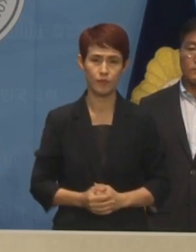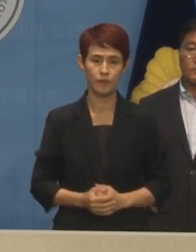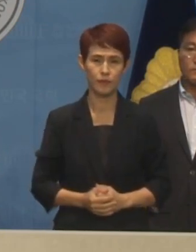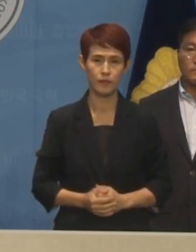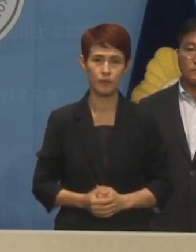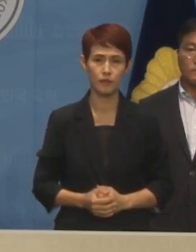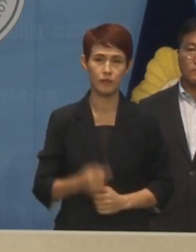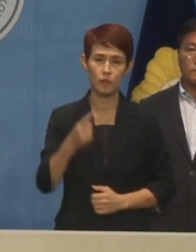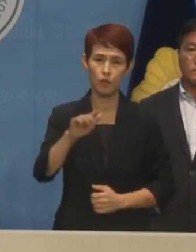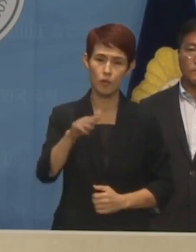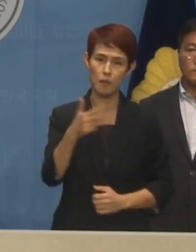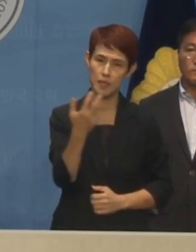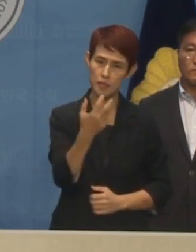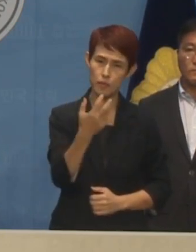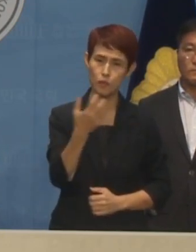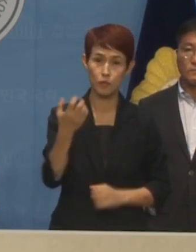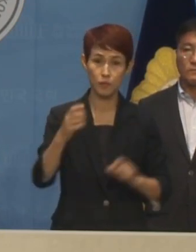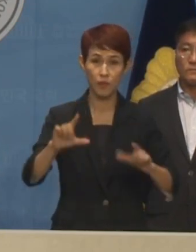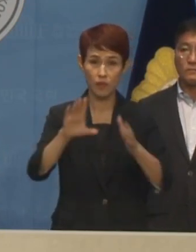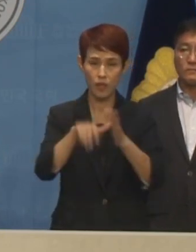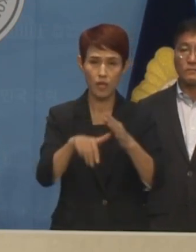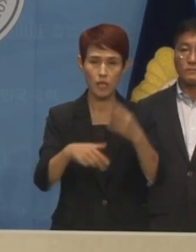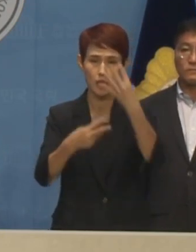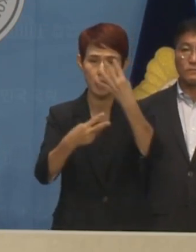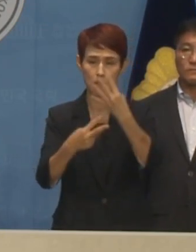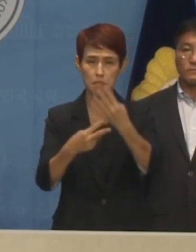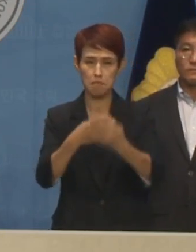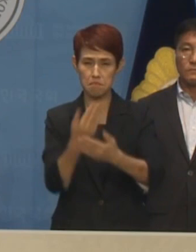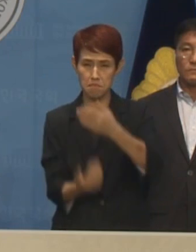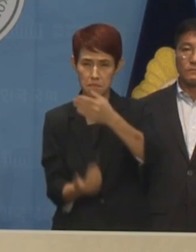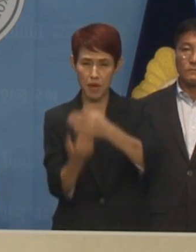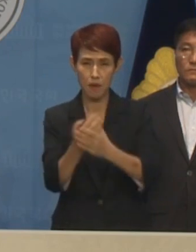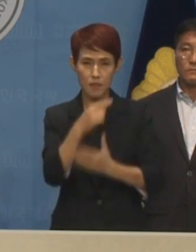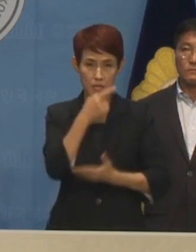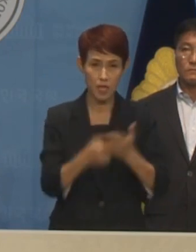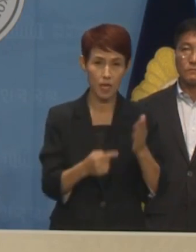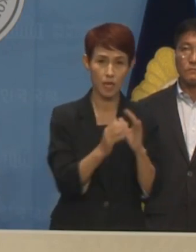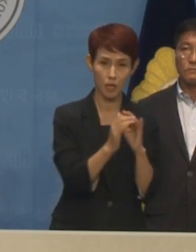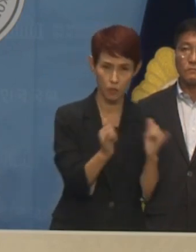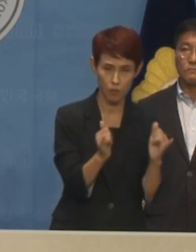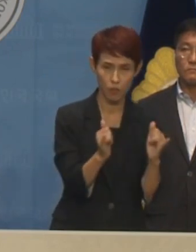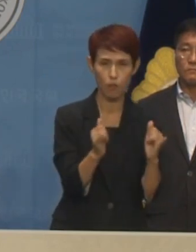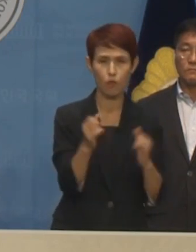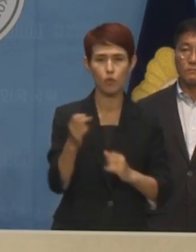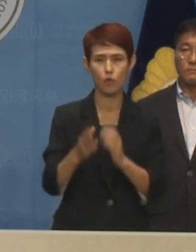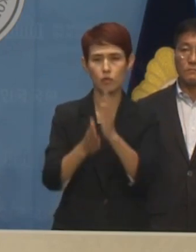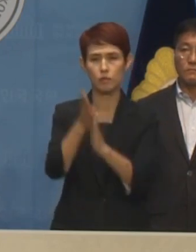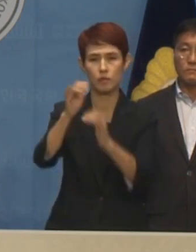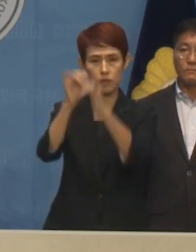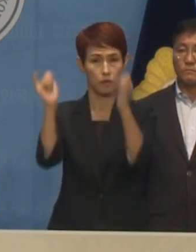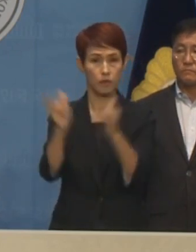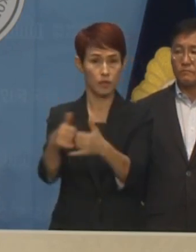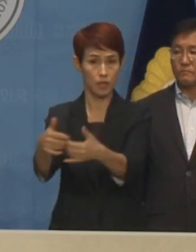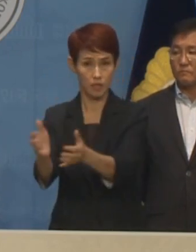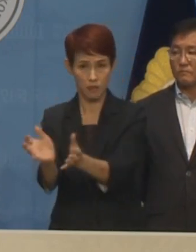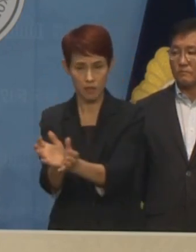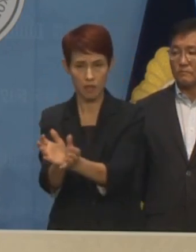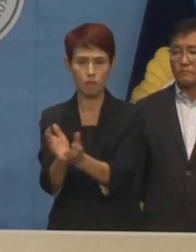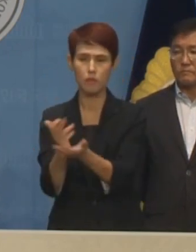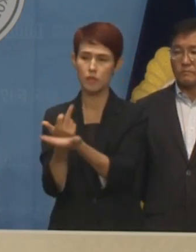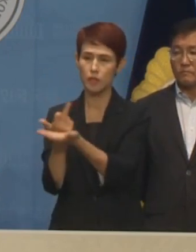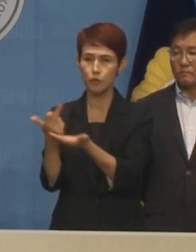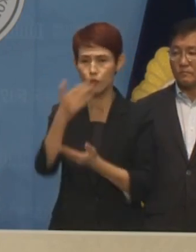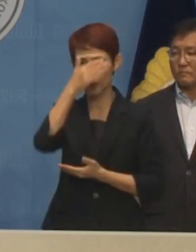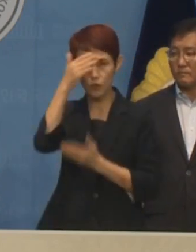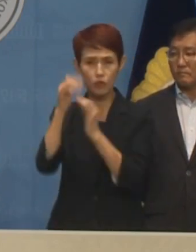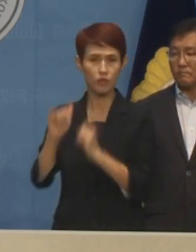돌이켜보면 80년, 90년대 4.3 피해 유족은 물론 양심적 시민사회단체와 제주지역